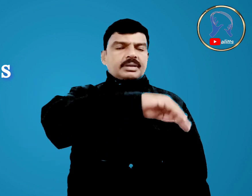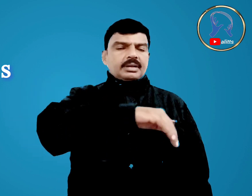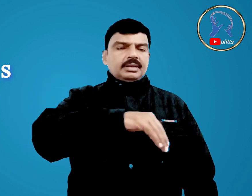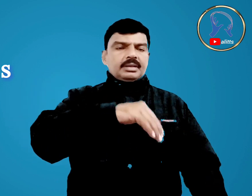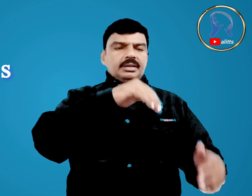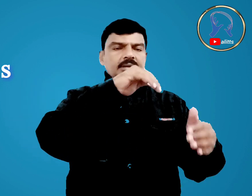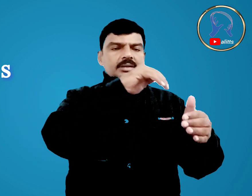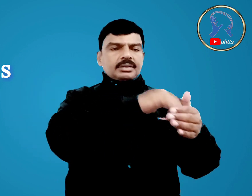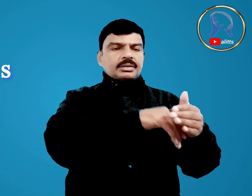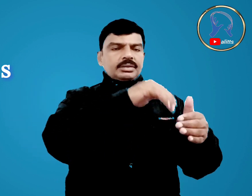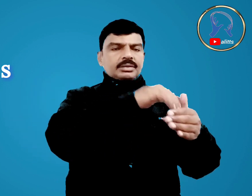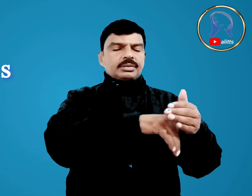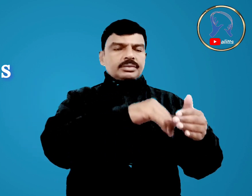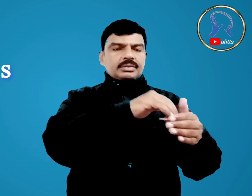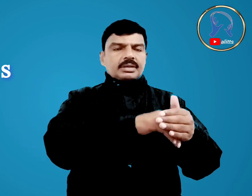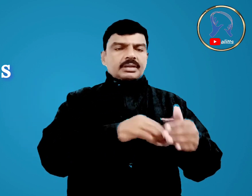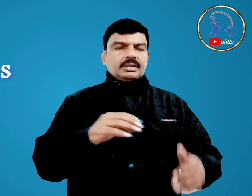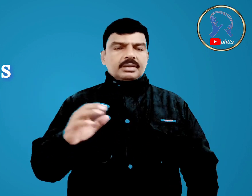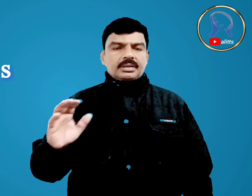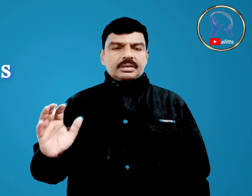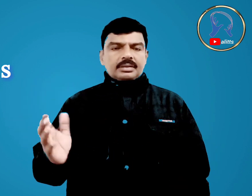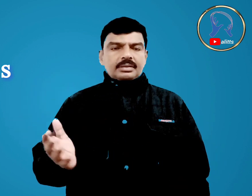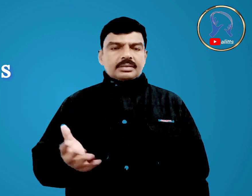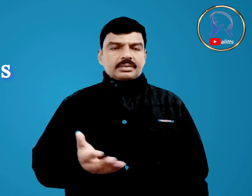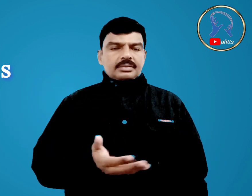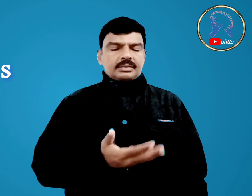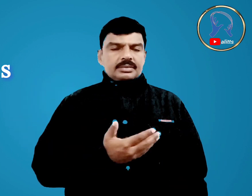पहाड़ी खुदाई और